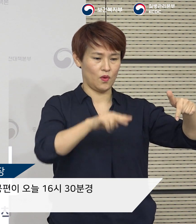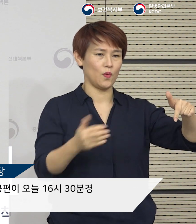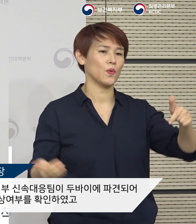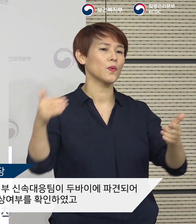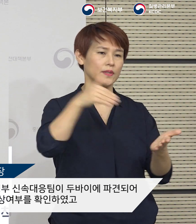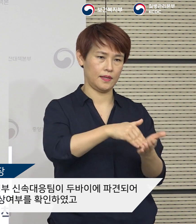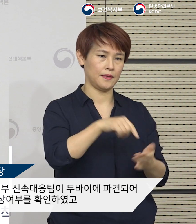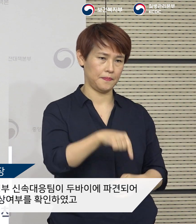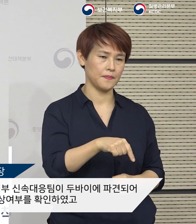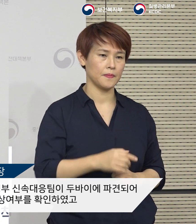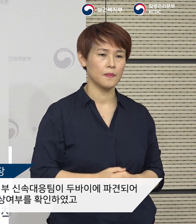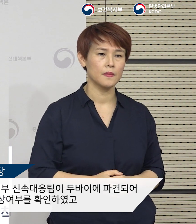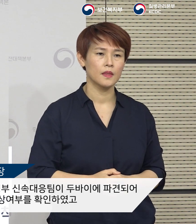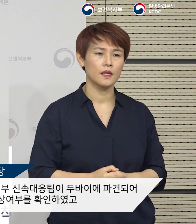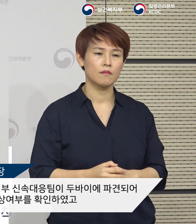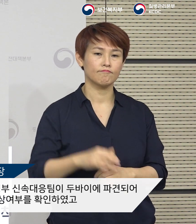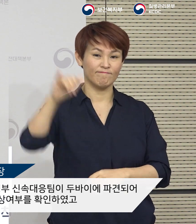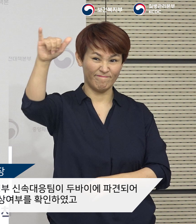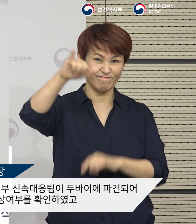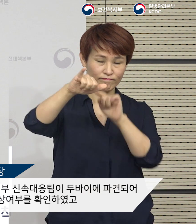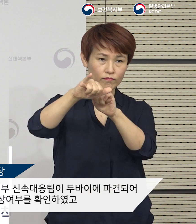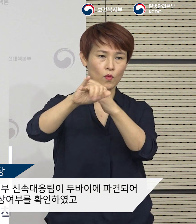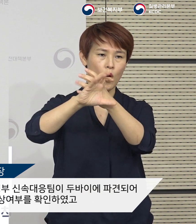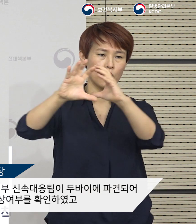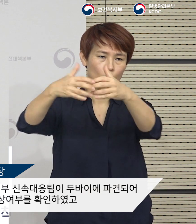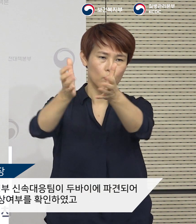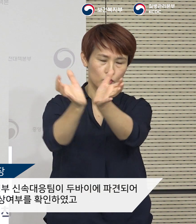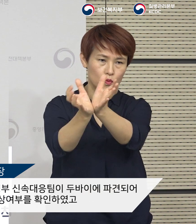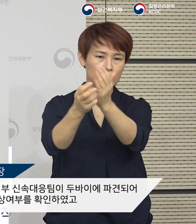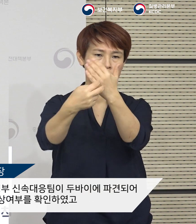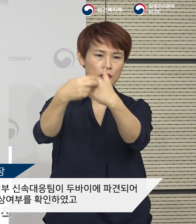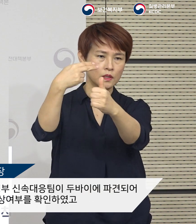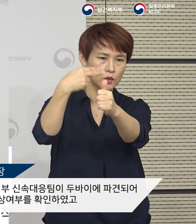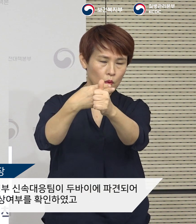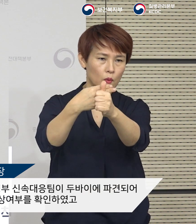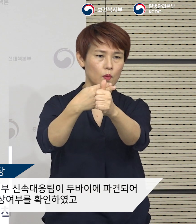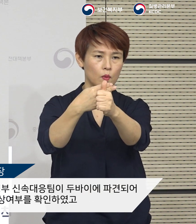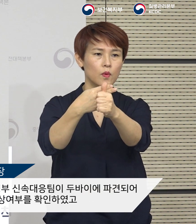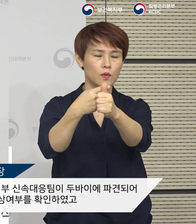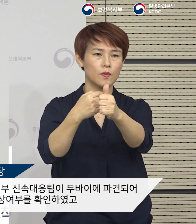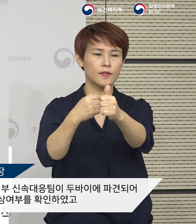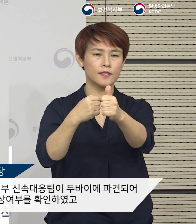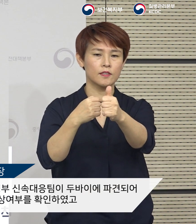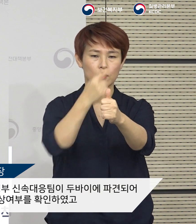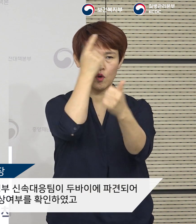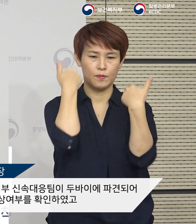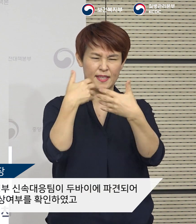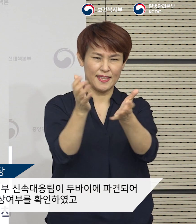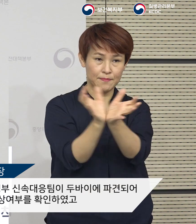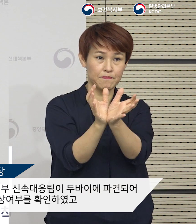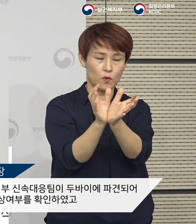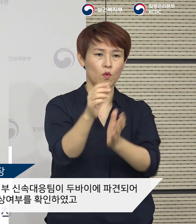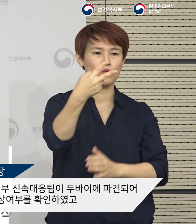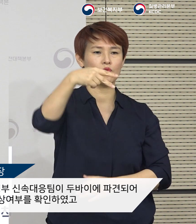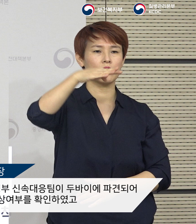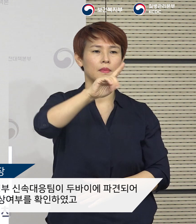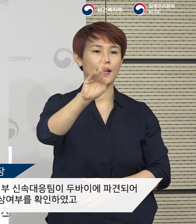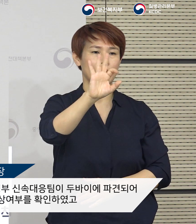예정입니다. 임시 항공편에는 외교부와 의료진으로 구성된 정부 신속 대응팀이 두바이에